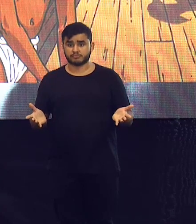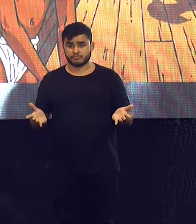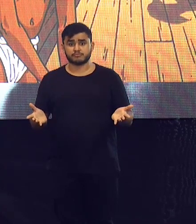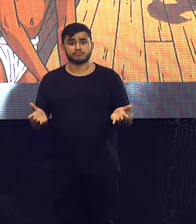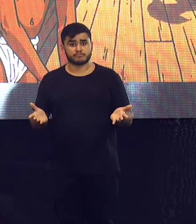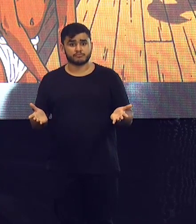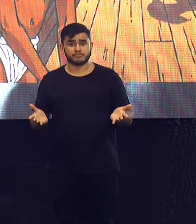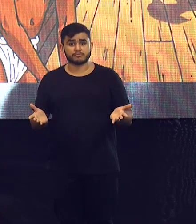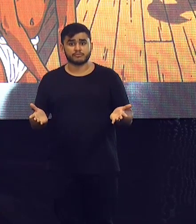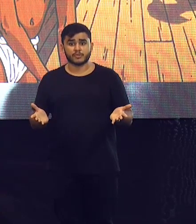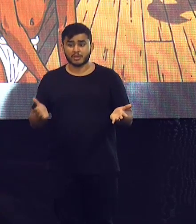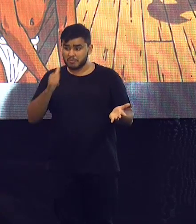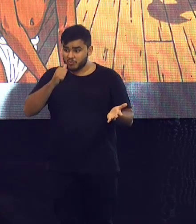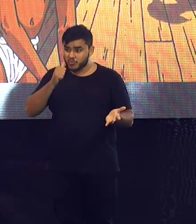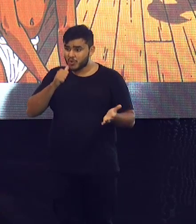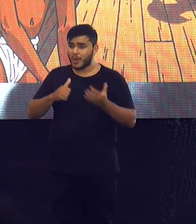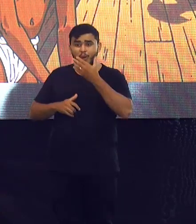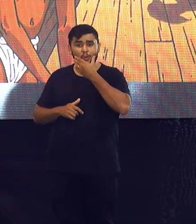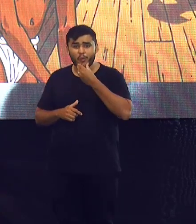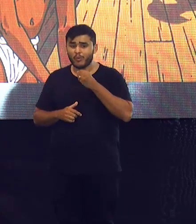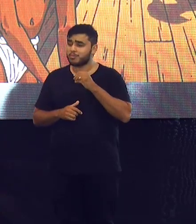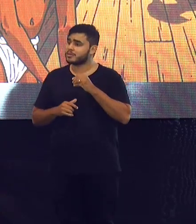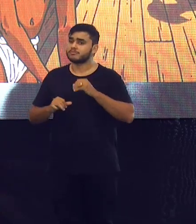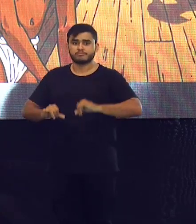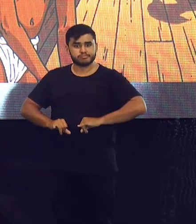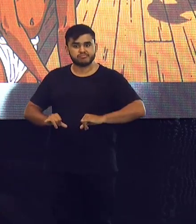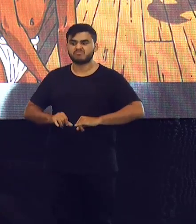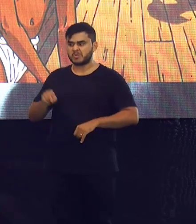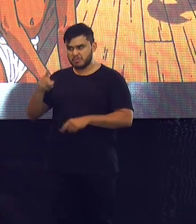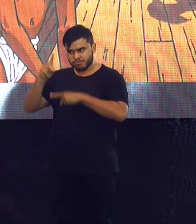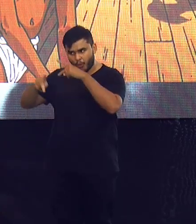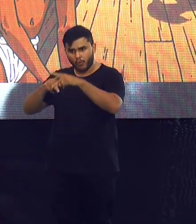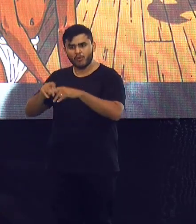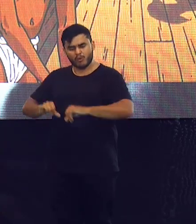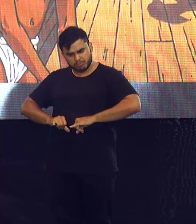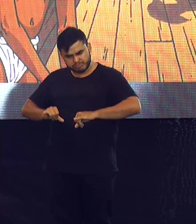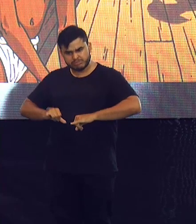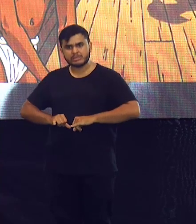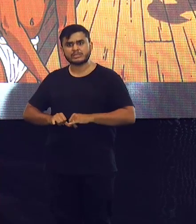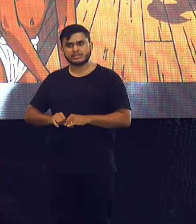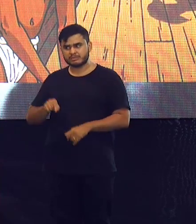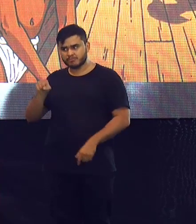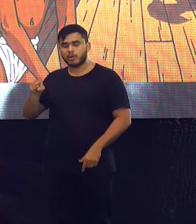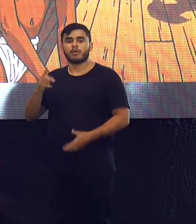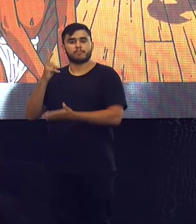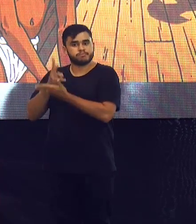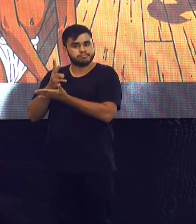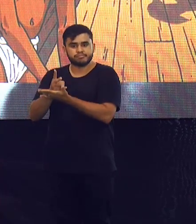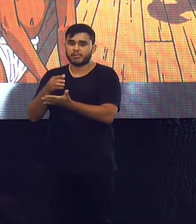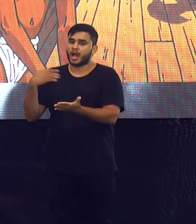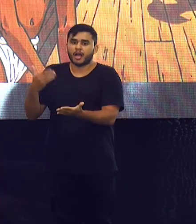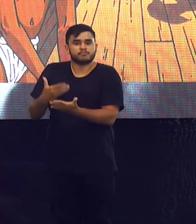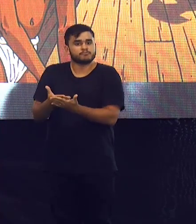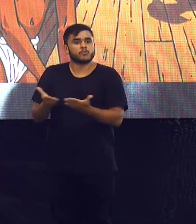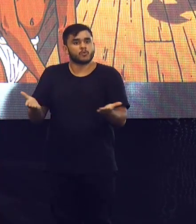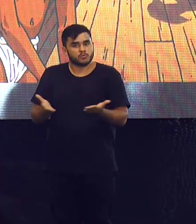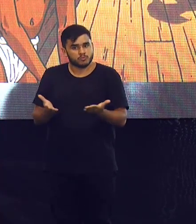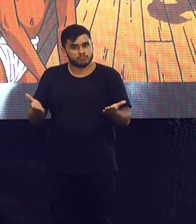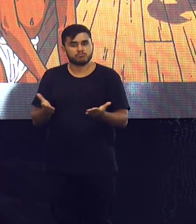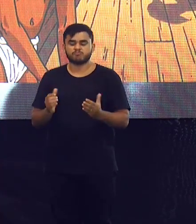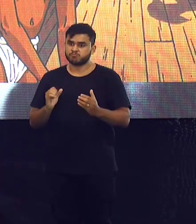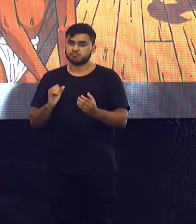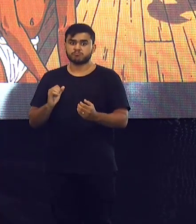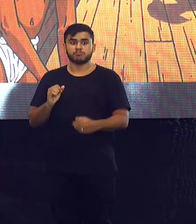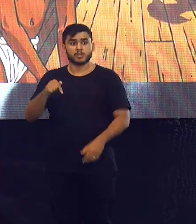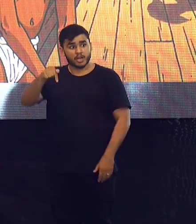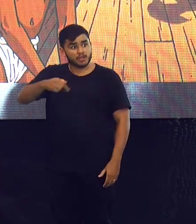destino da escravidão. E esse povo resistiu. E esse povo resiste. E esse